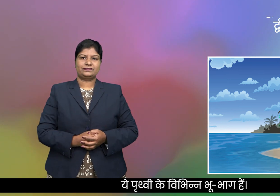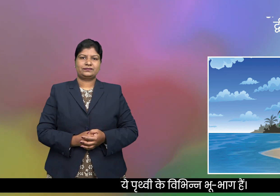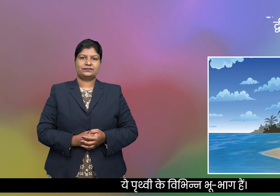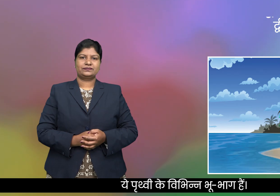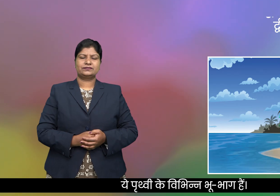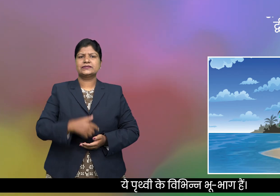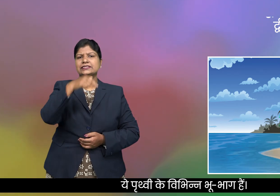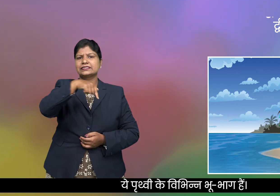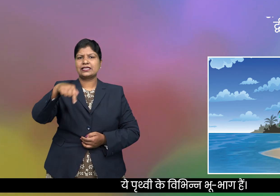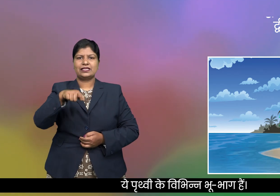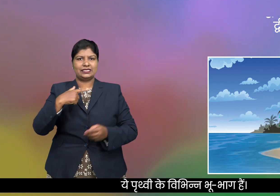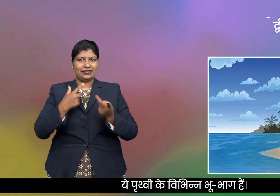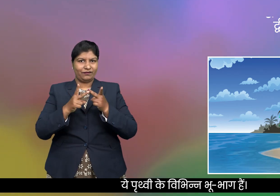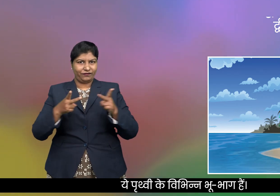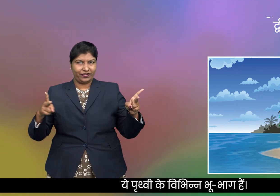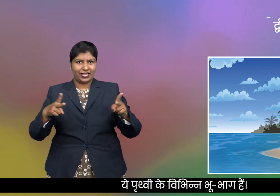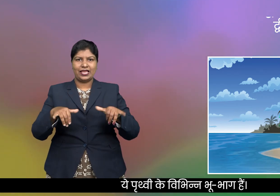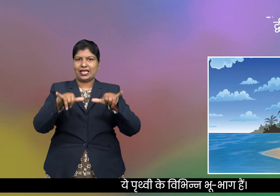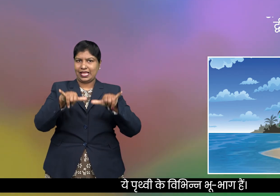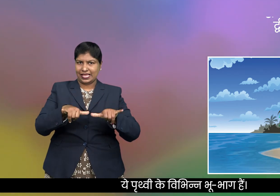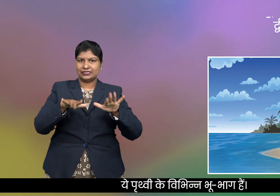ये पृथ्वी के विभिन्न भूभाग हैं।